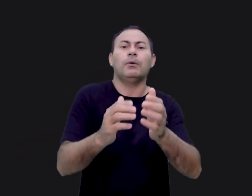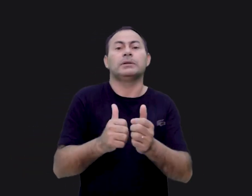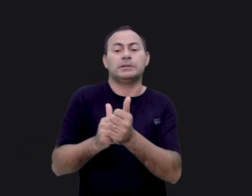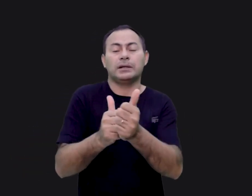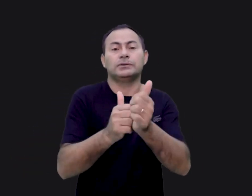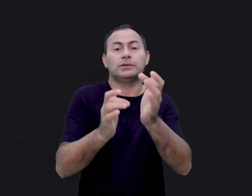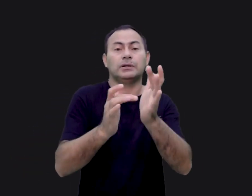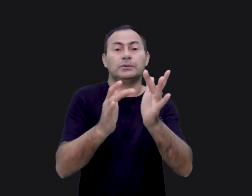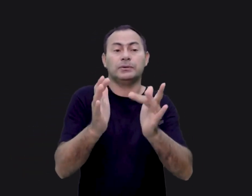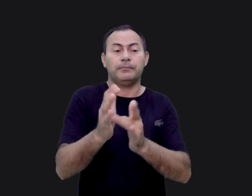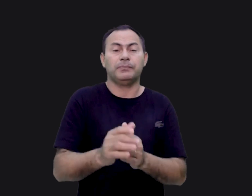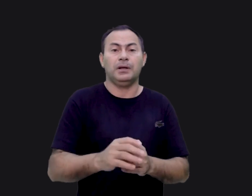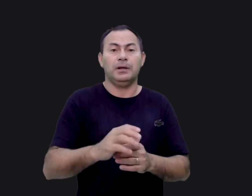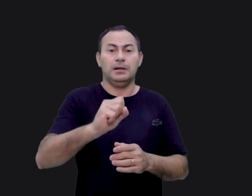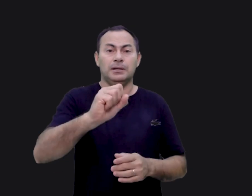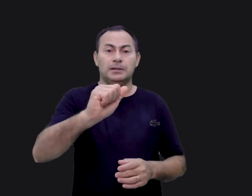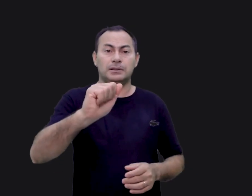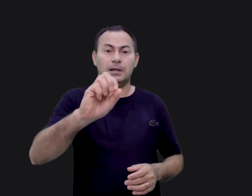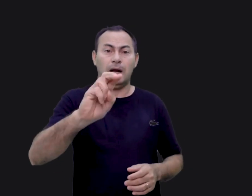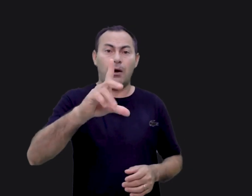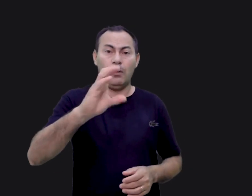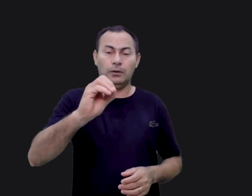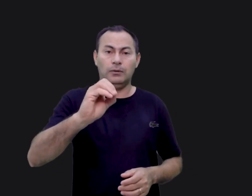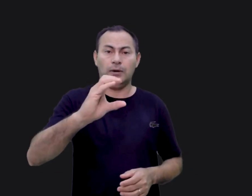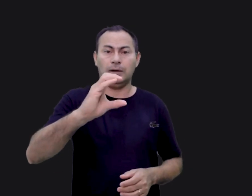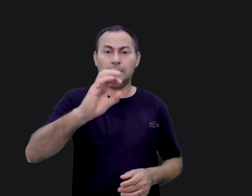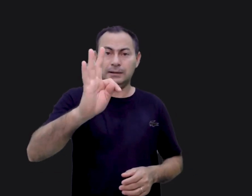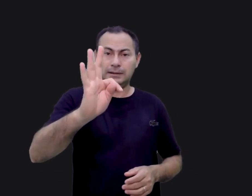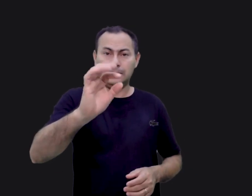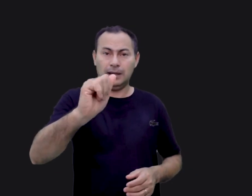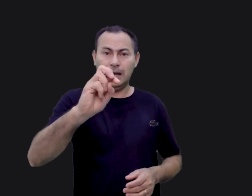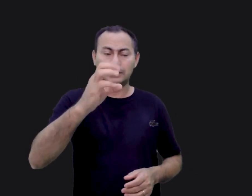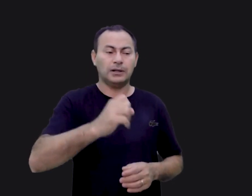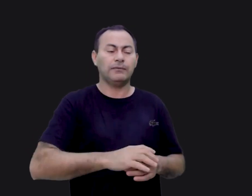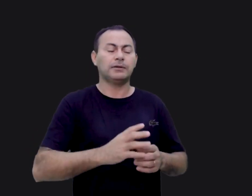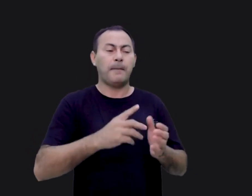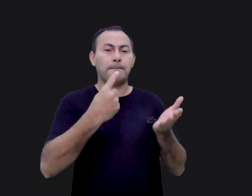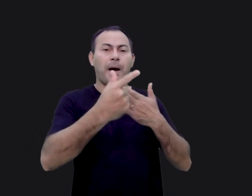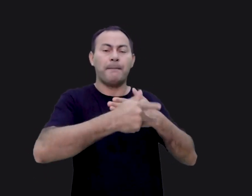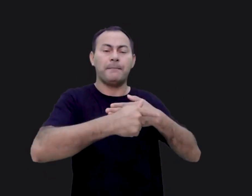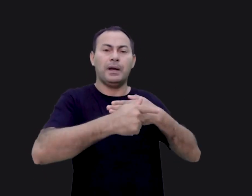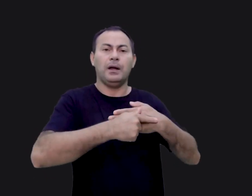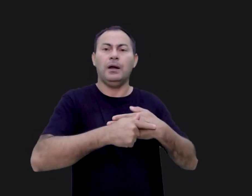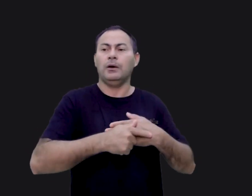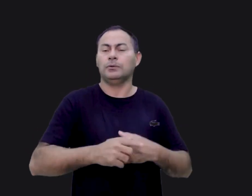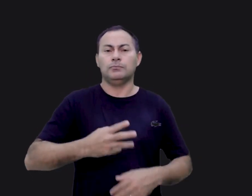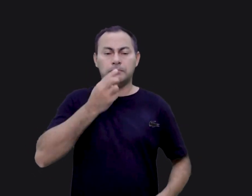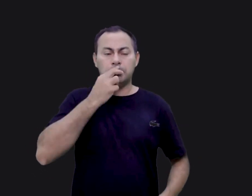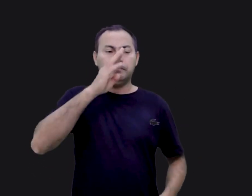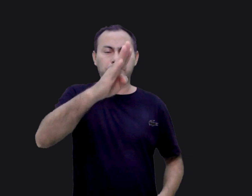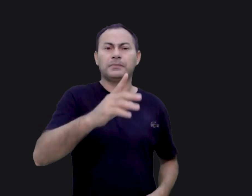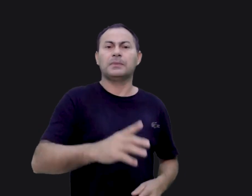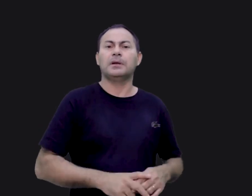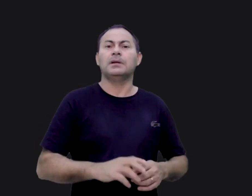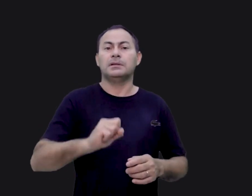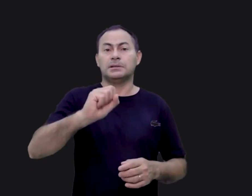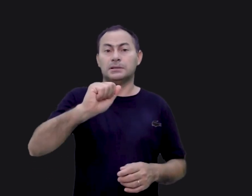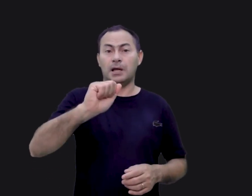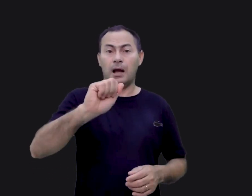a Jesus Cristo. Saulo de Tarso está fazendo o papel do general nazista Adolf Eichmann. Na verdade, Saulo não matava os judeus,